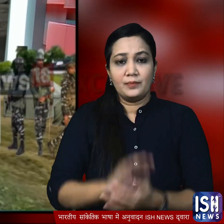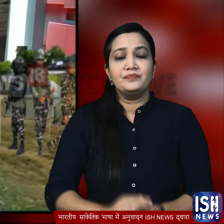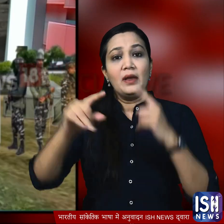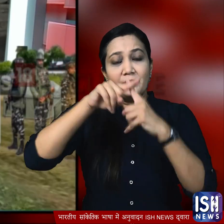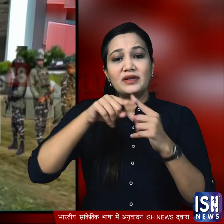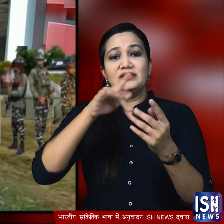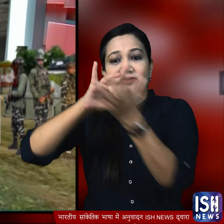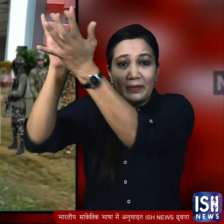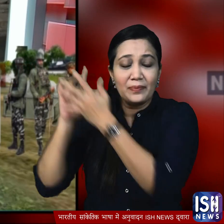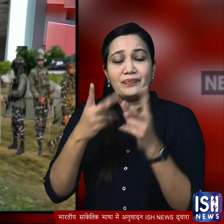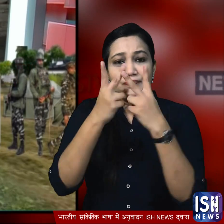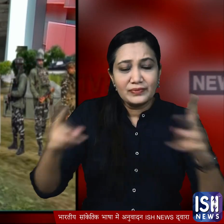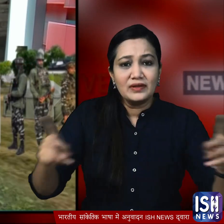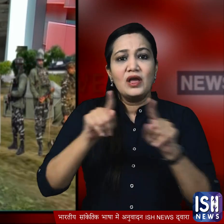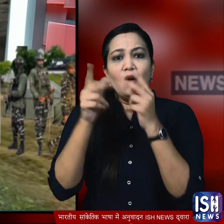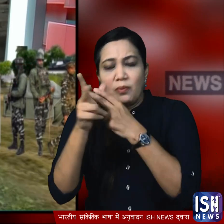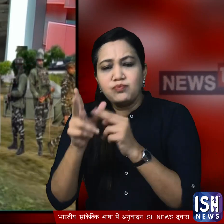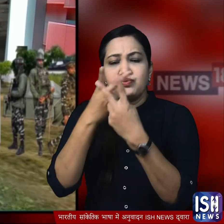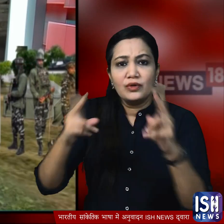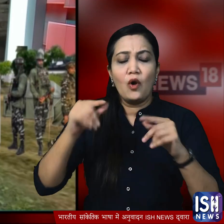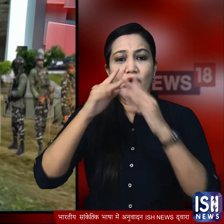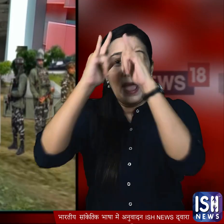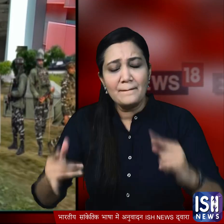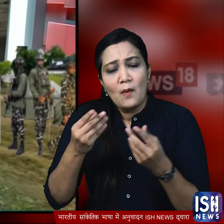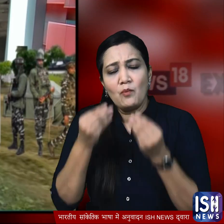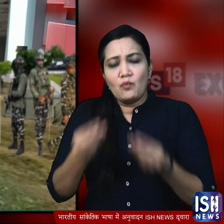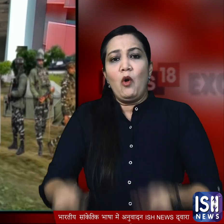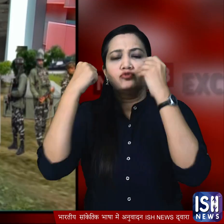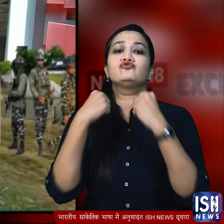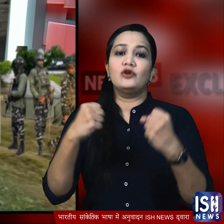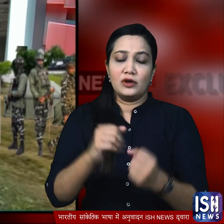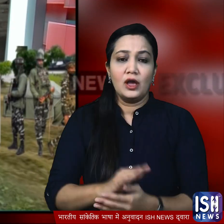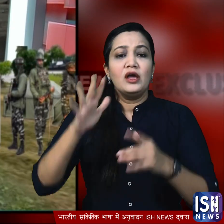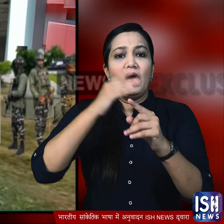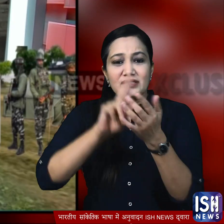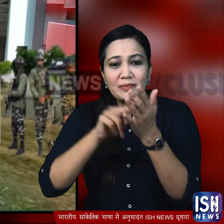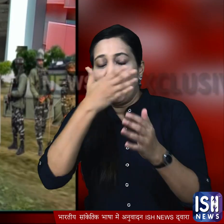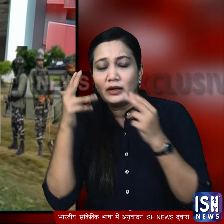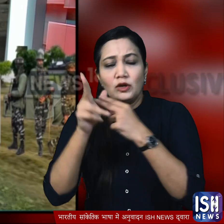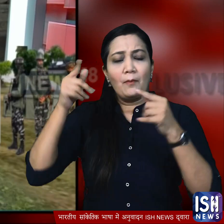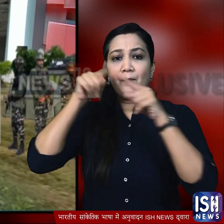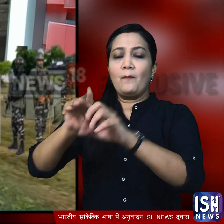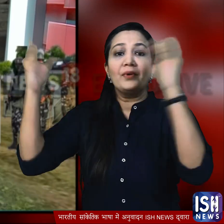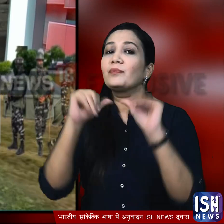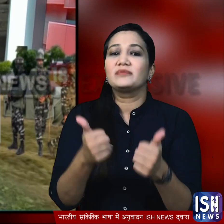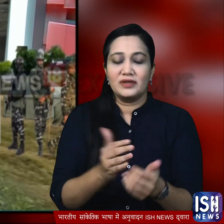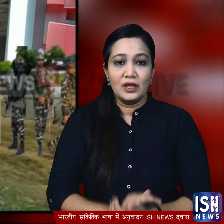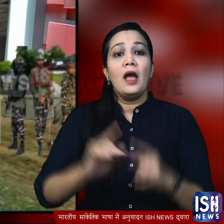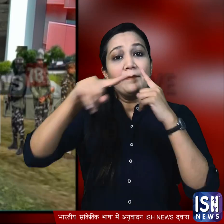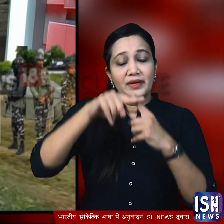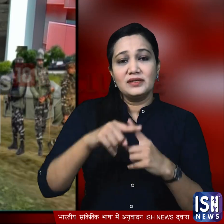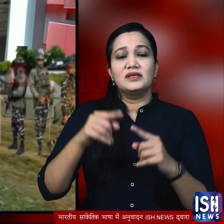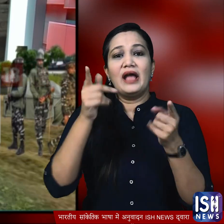साथ ही नक्सल प्रभावित इलाकों में मौजूद सुरक्षा बल के कैंपों को और बेहतर बनाया जाएगा ताकि नक्सली उन्हें निशाना न बना सके। इतना ही